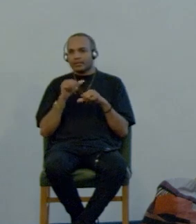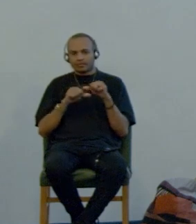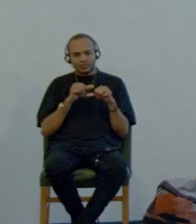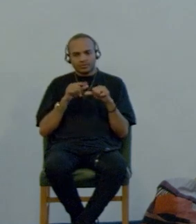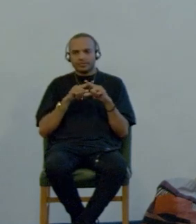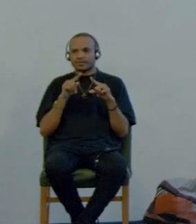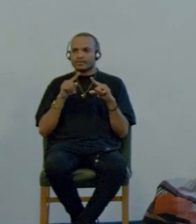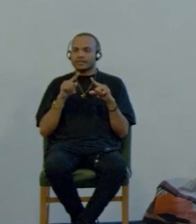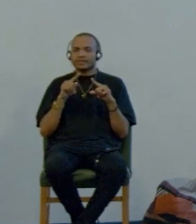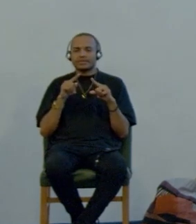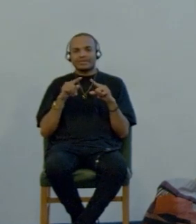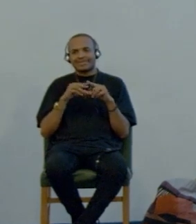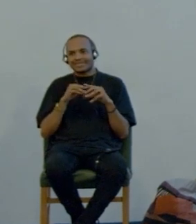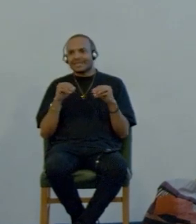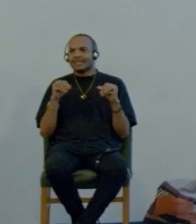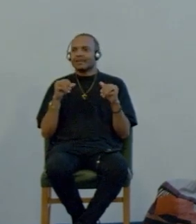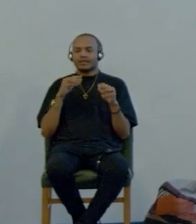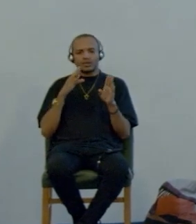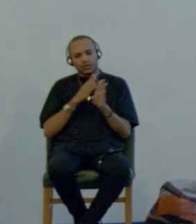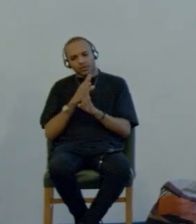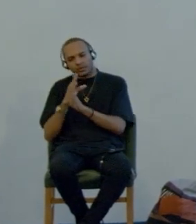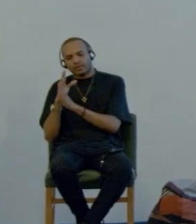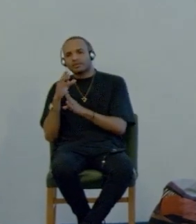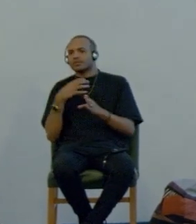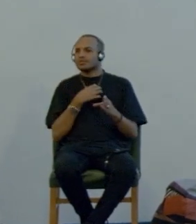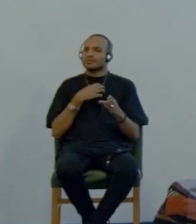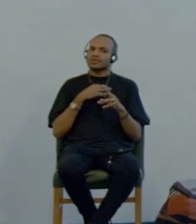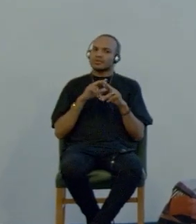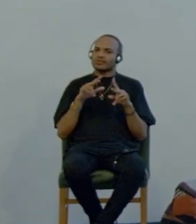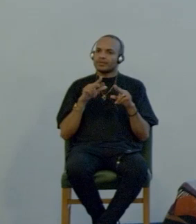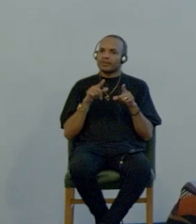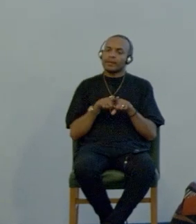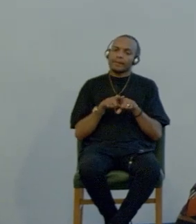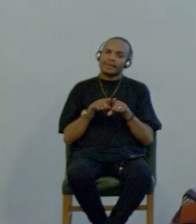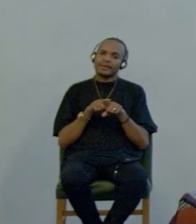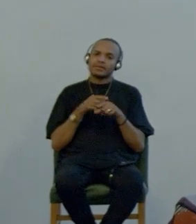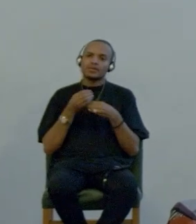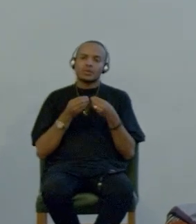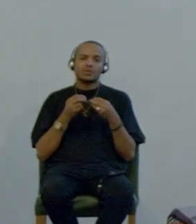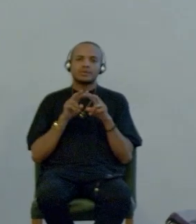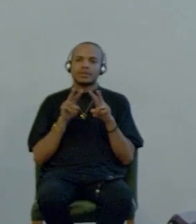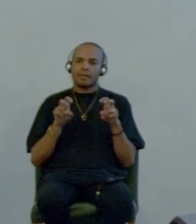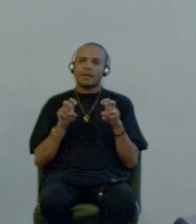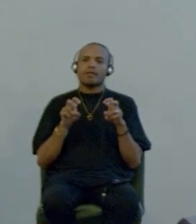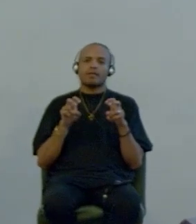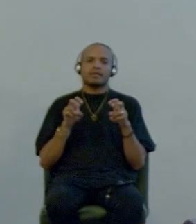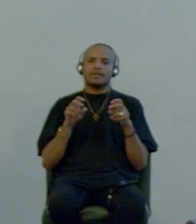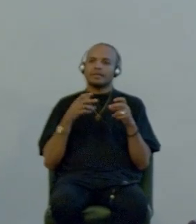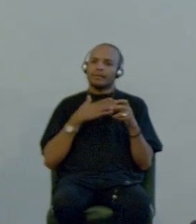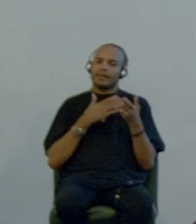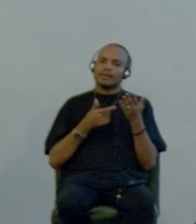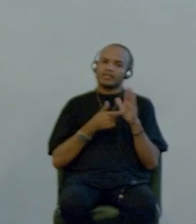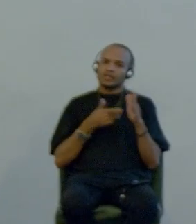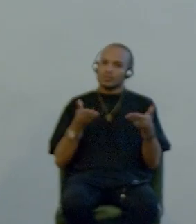autrement. Et c'est un petit peu le sujet de mon talk ce soir. Mais voilà, je voulais